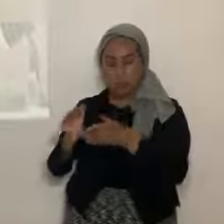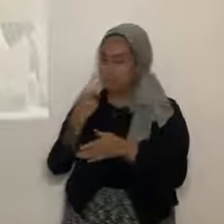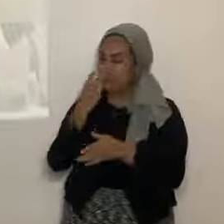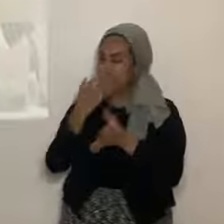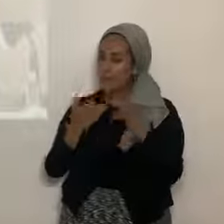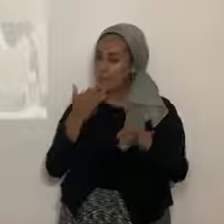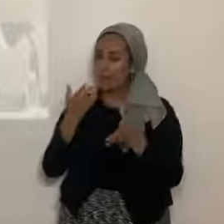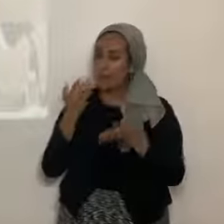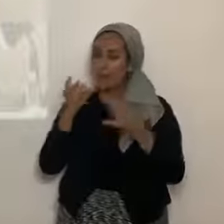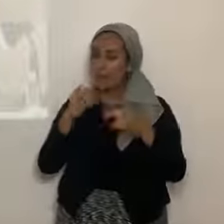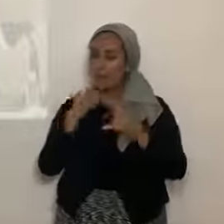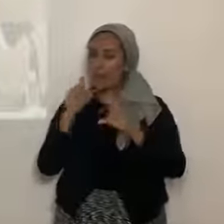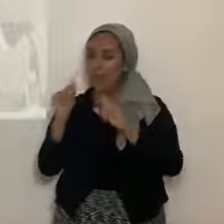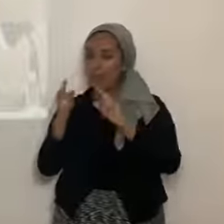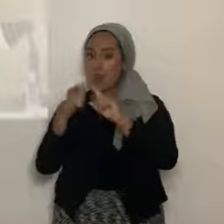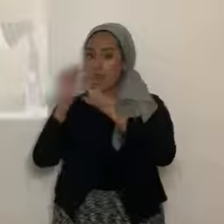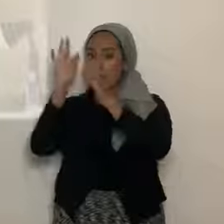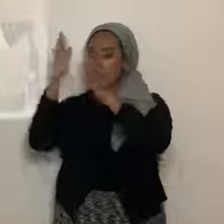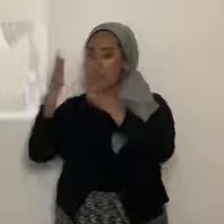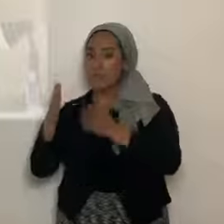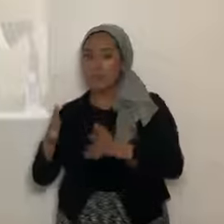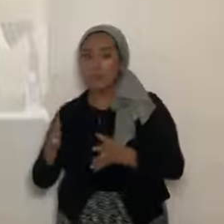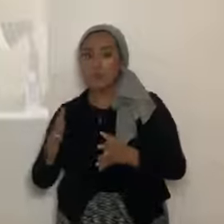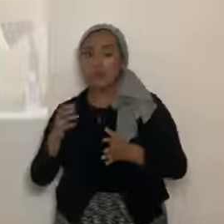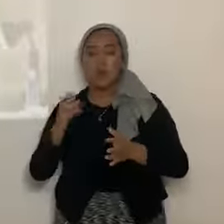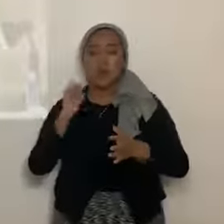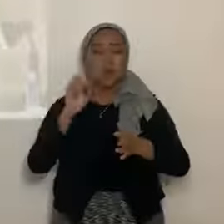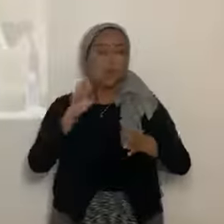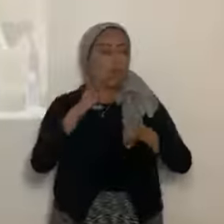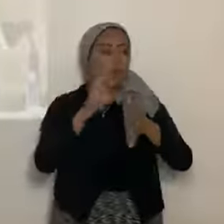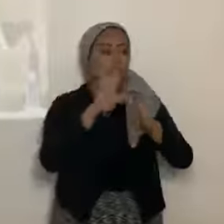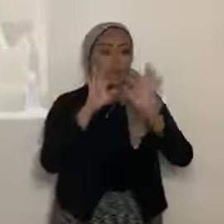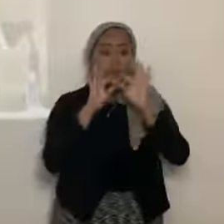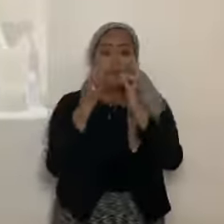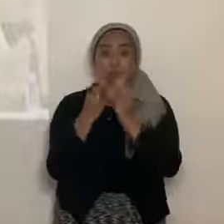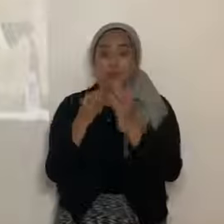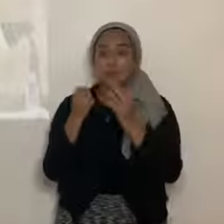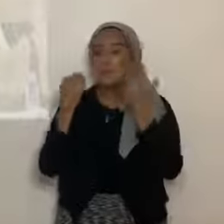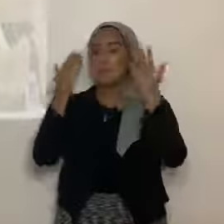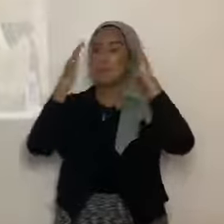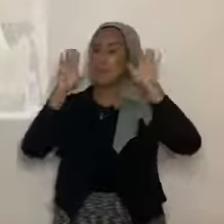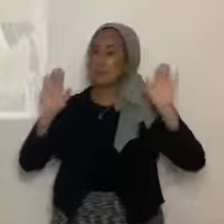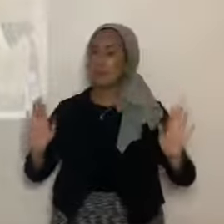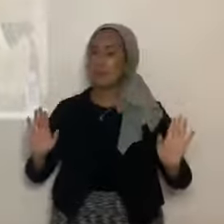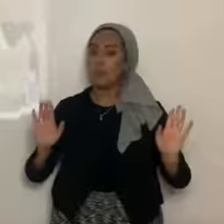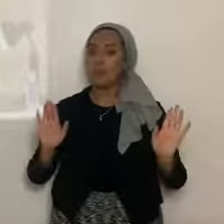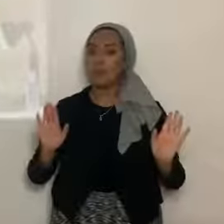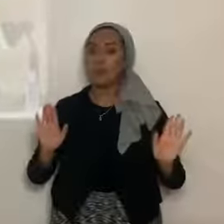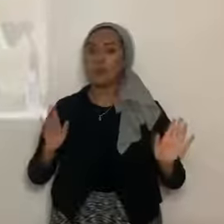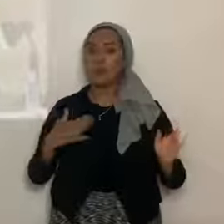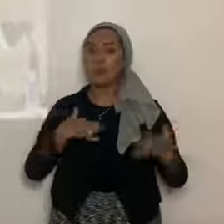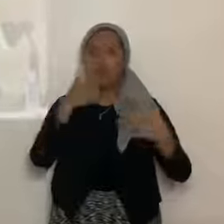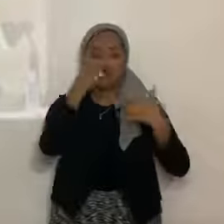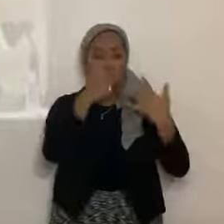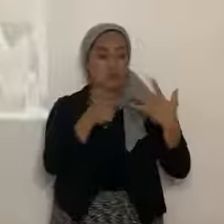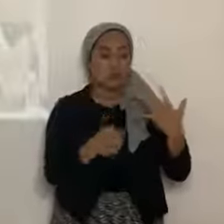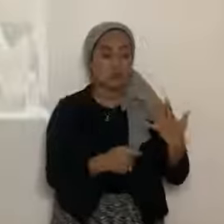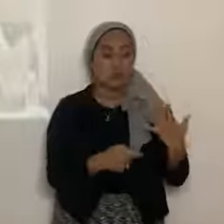chismorreas del roe, de los roín y de sus familias, etcétera, yo esto y luego, no sé por qué me